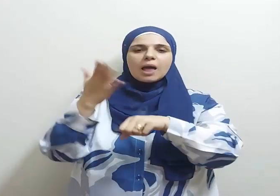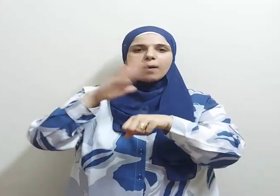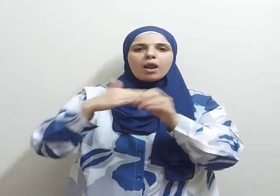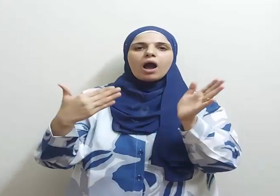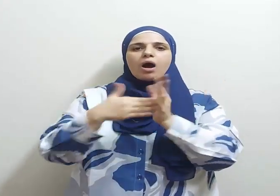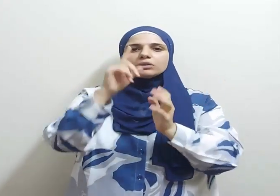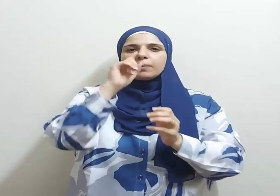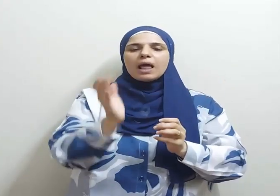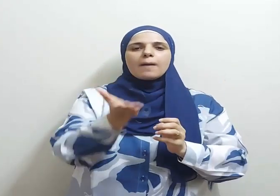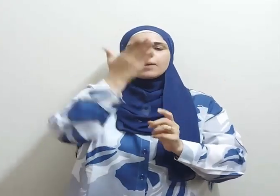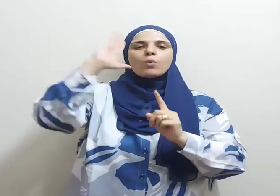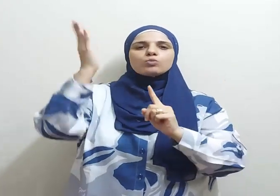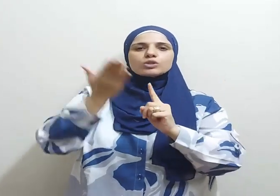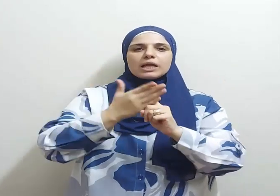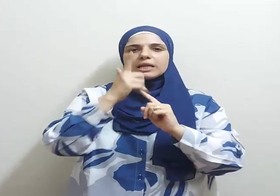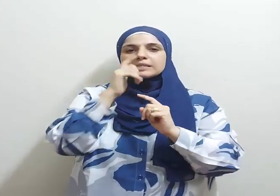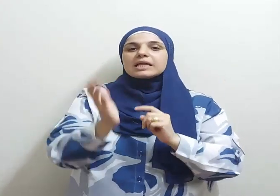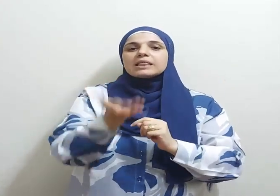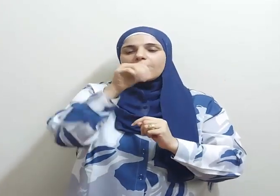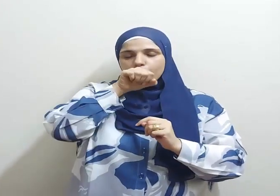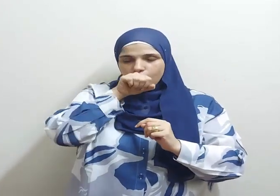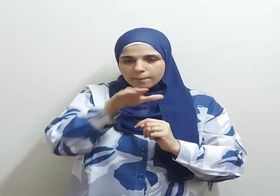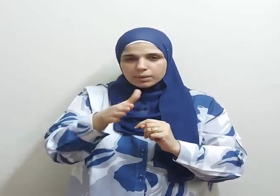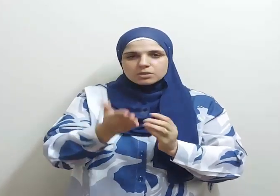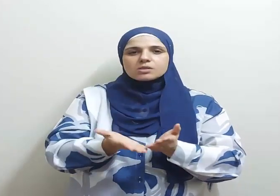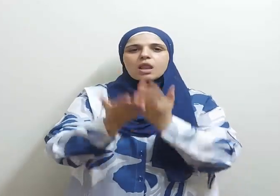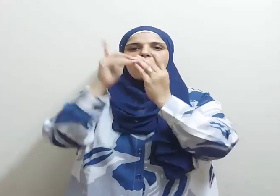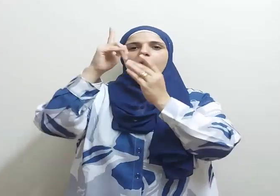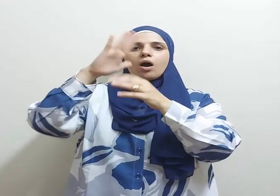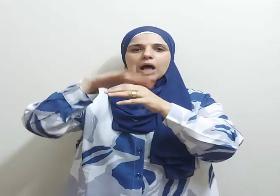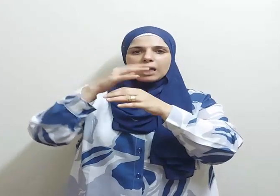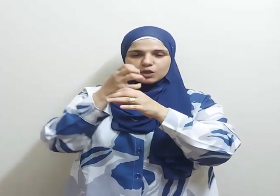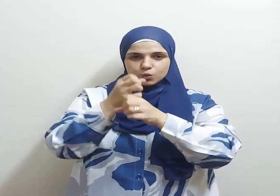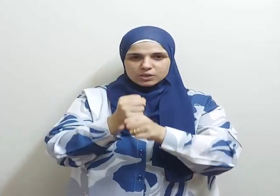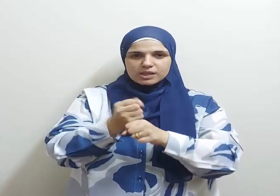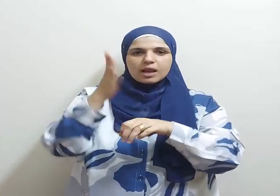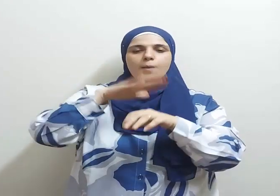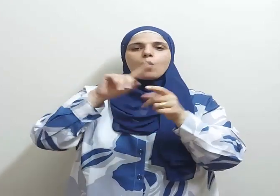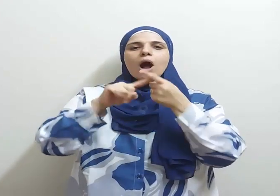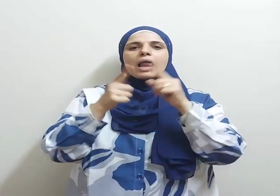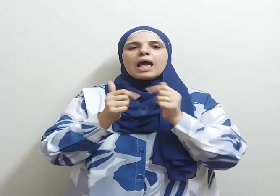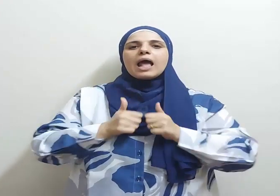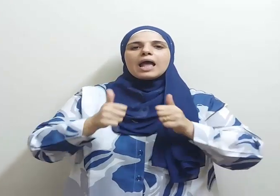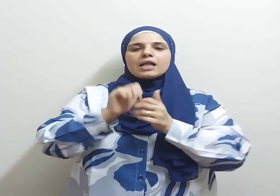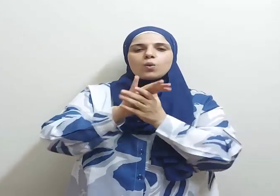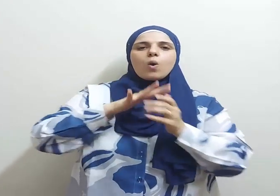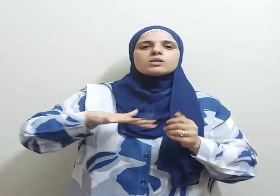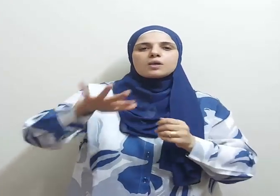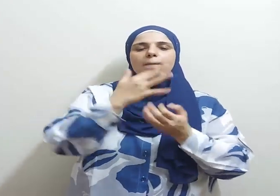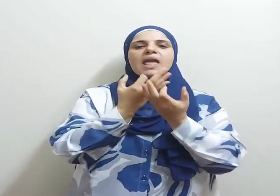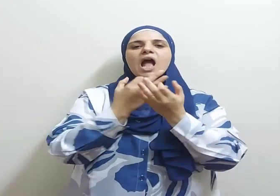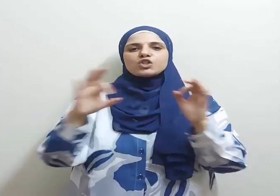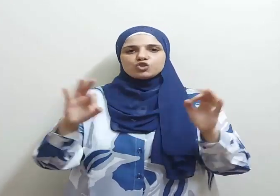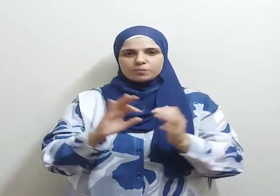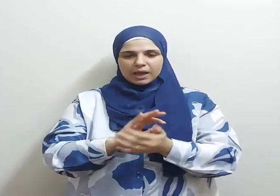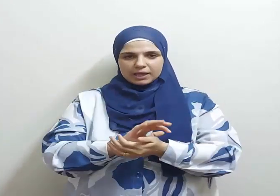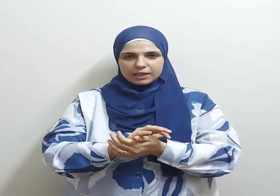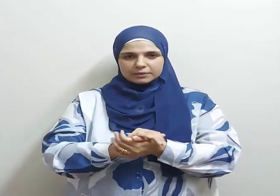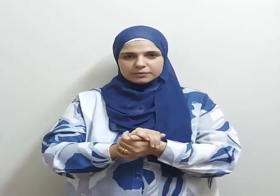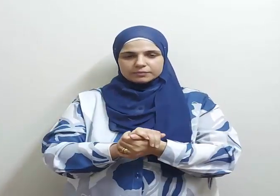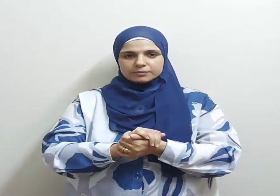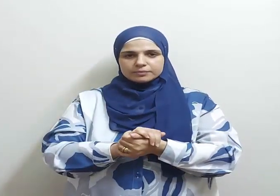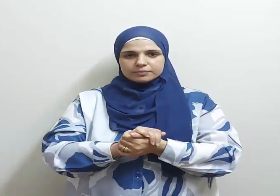على خاتم الانبياء والمرسلين سيدنا محمد صلى الله عليه وسلم وعلى اله وصحبه